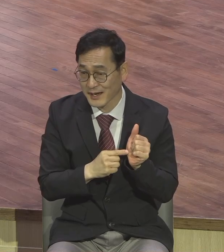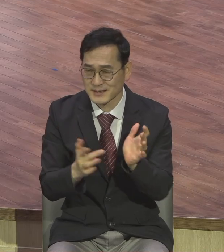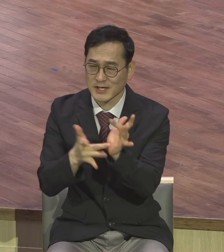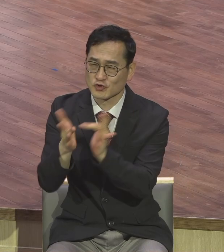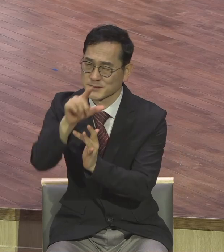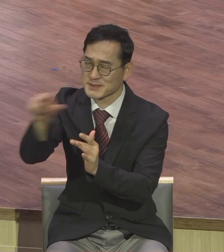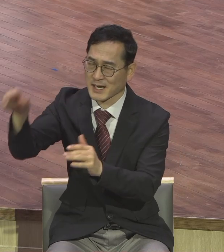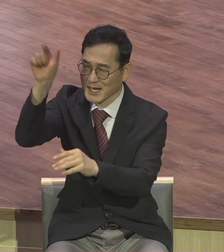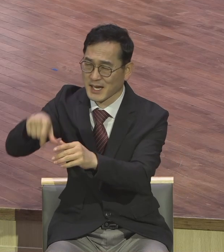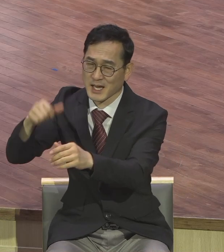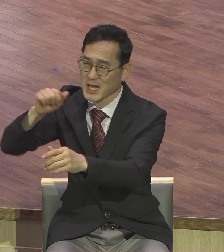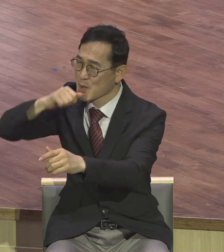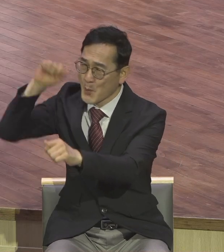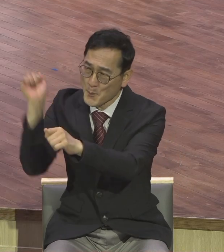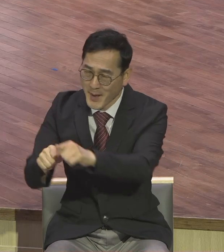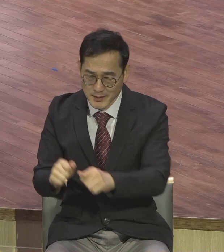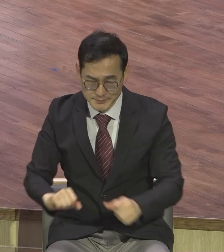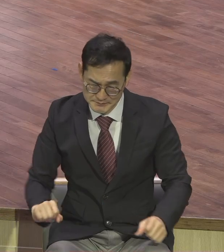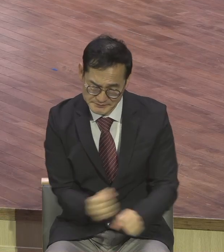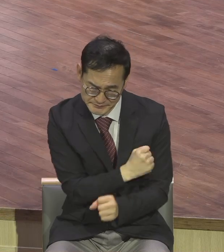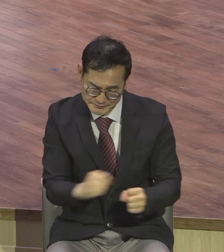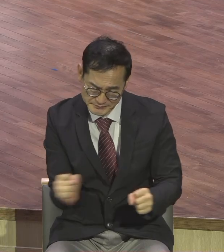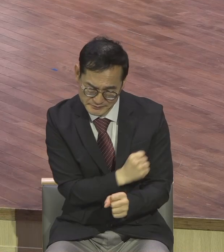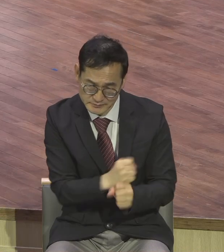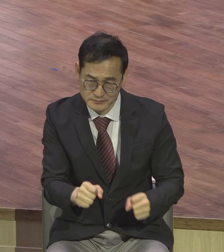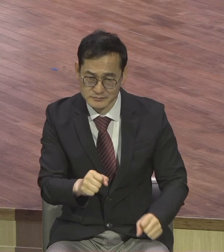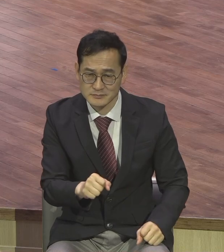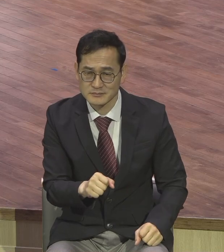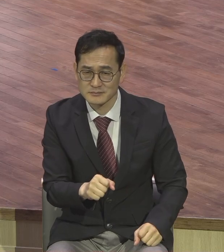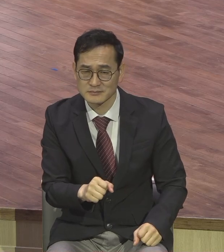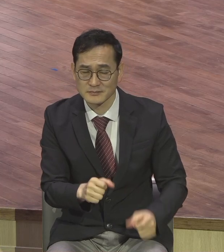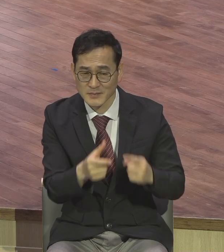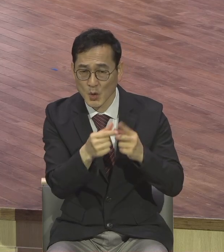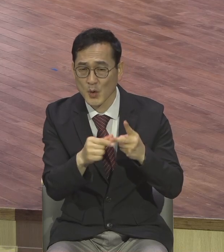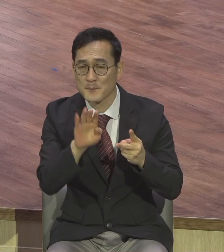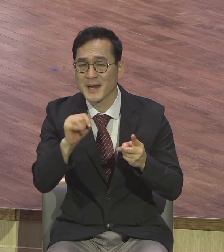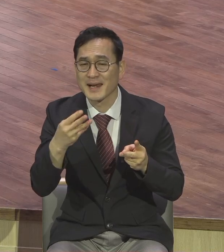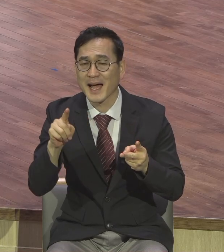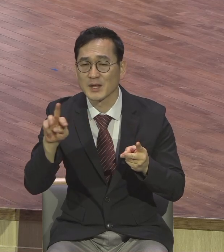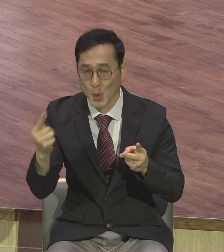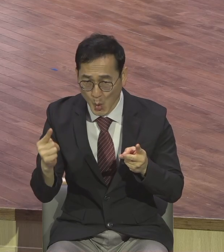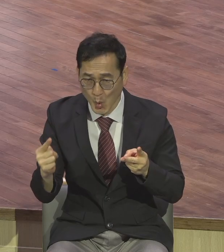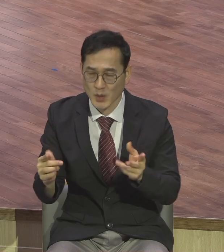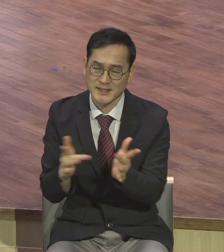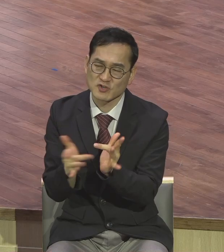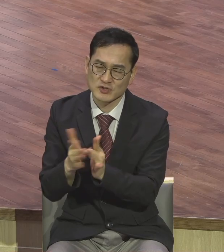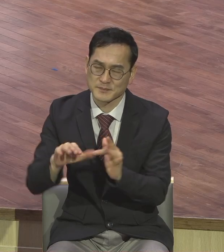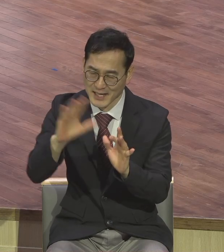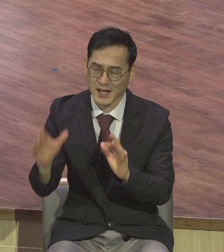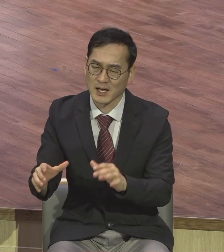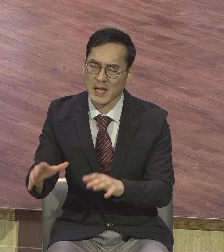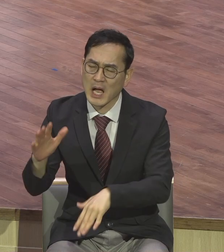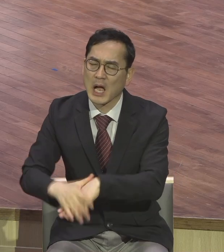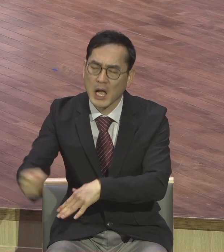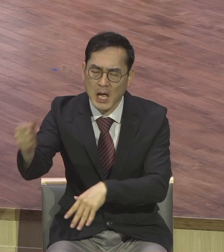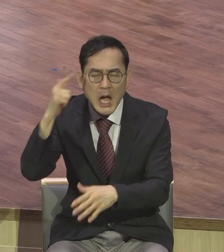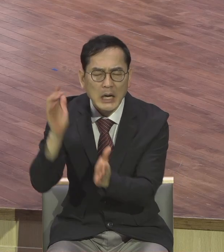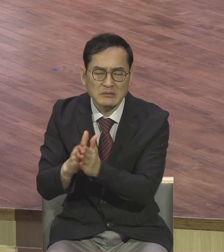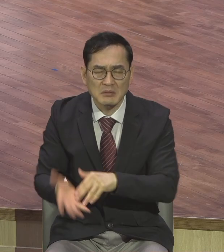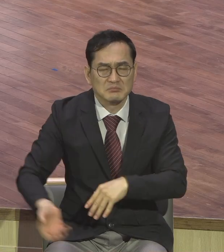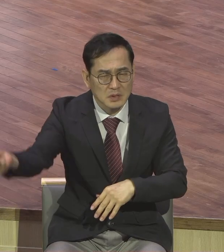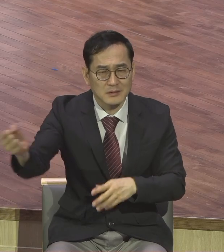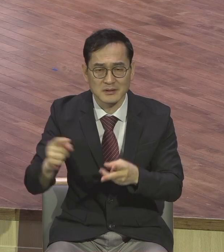박히도록 이스라엘 백성들에게 넘겨준 빌라도의 선택. 예수님의 이 시신을 받아